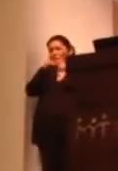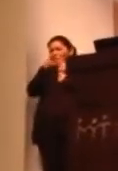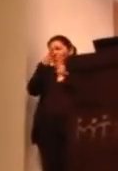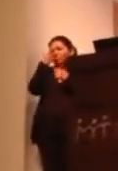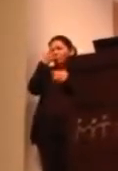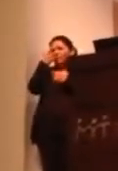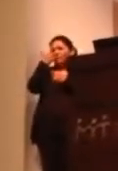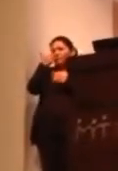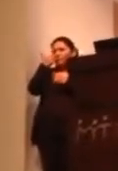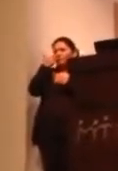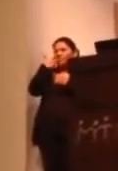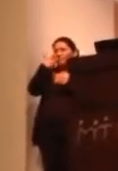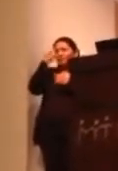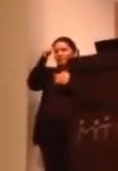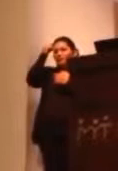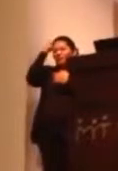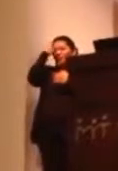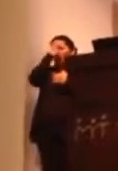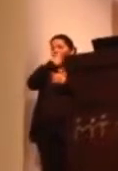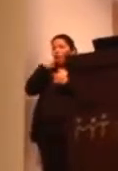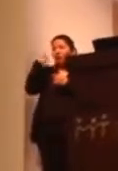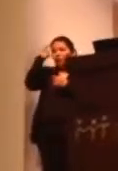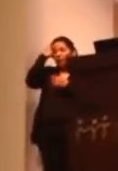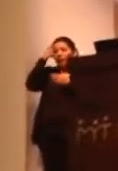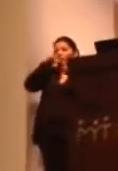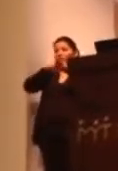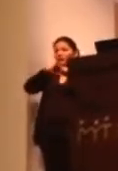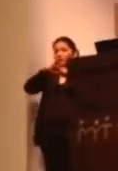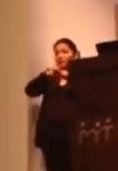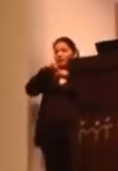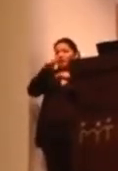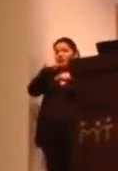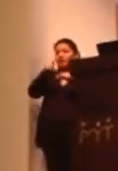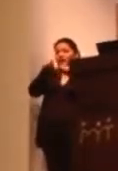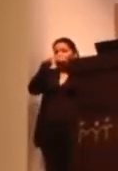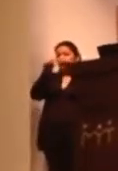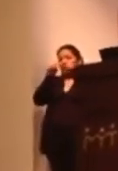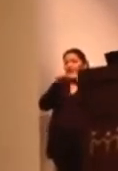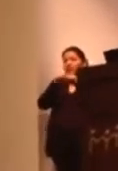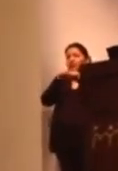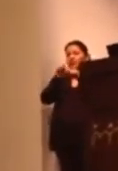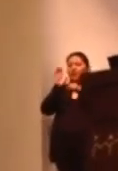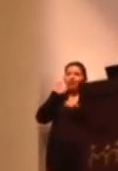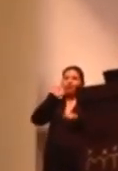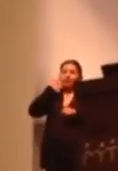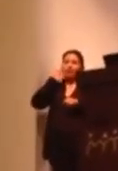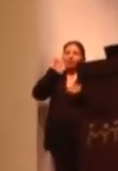y pretender que todas esas horas va a estar sentadito escuchándote.